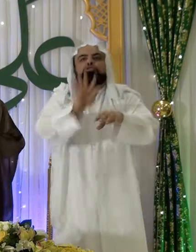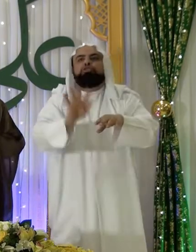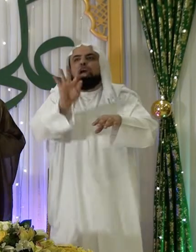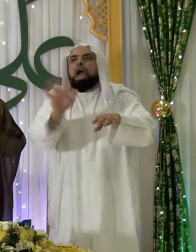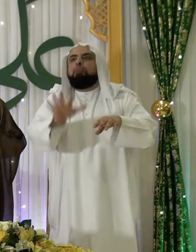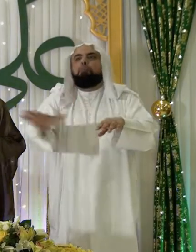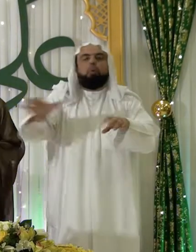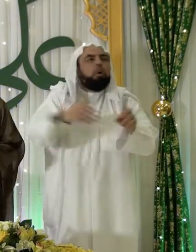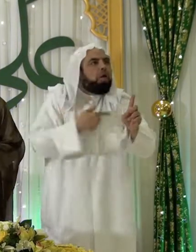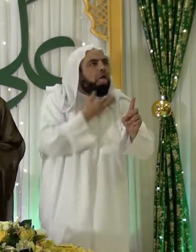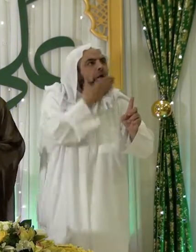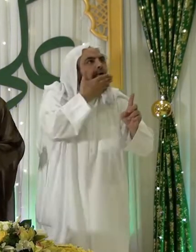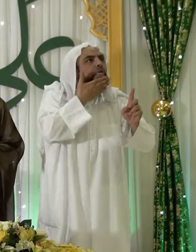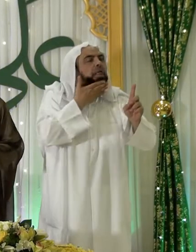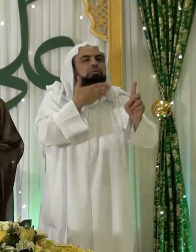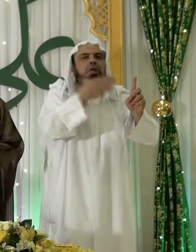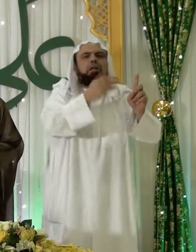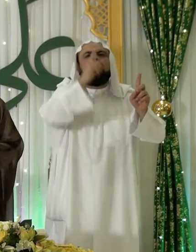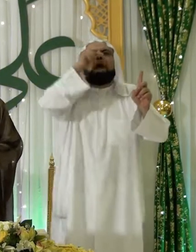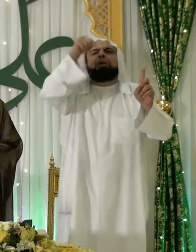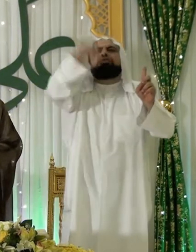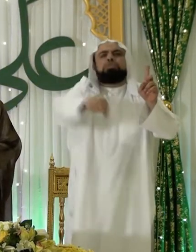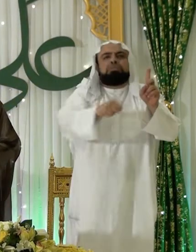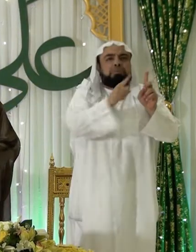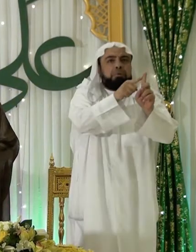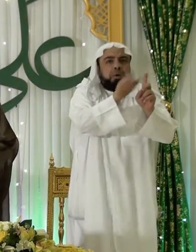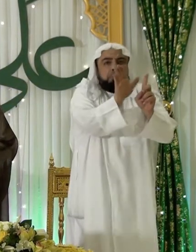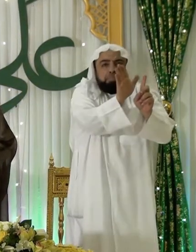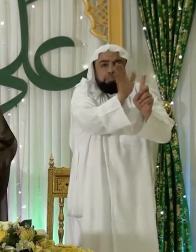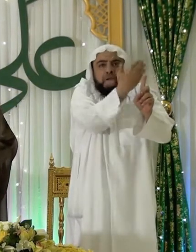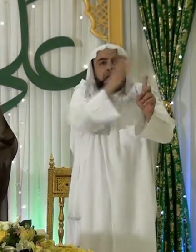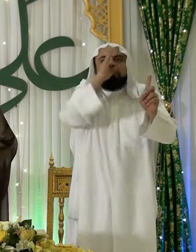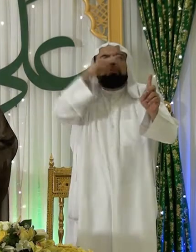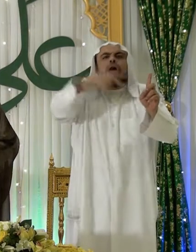وجودا ضروريا، أولا